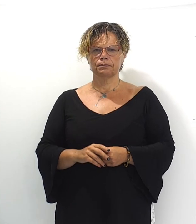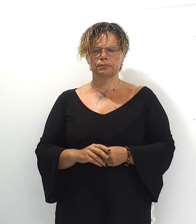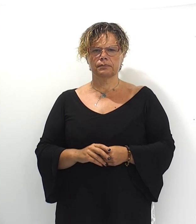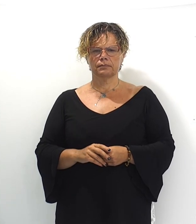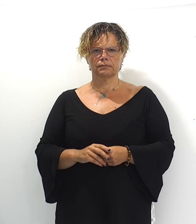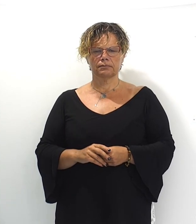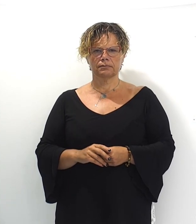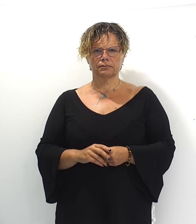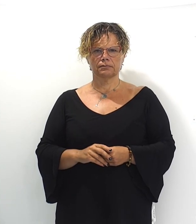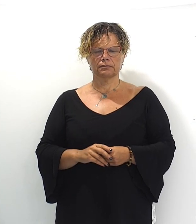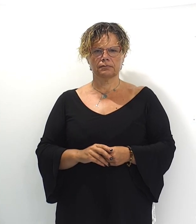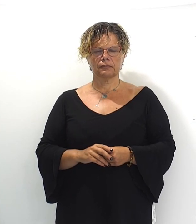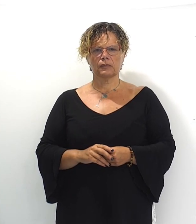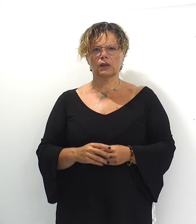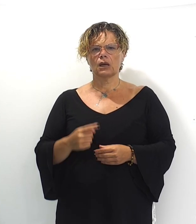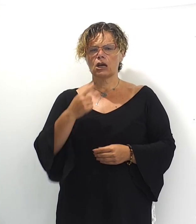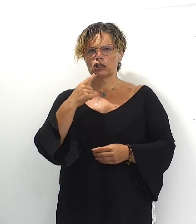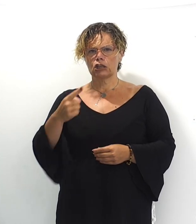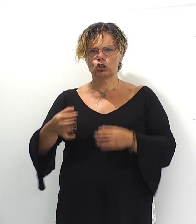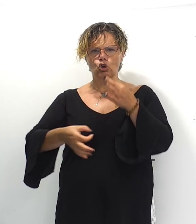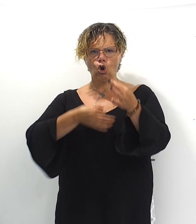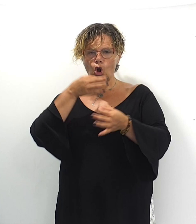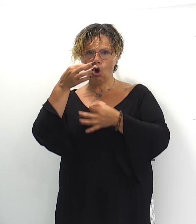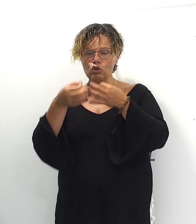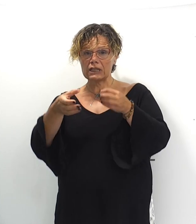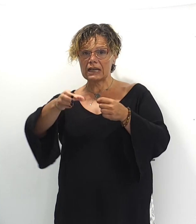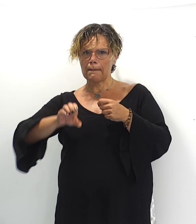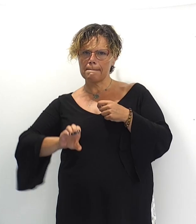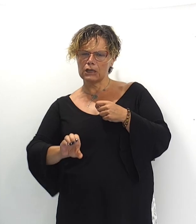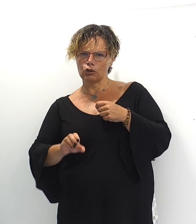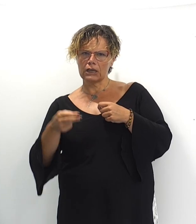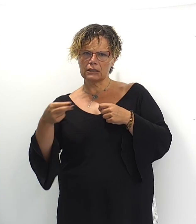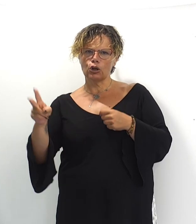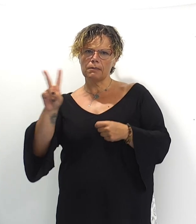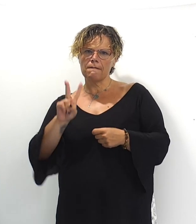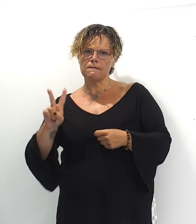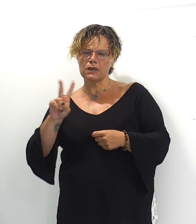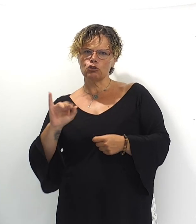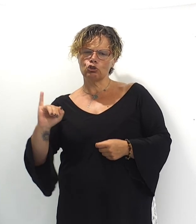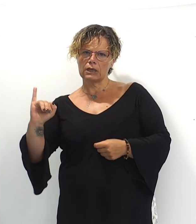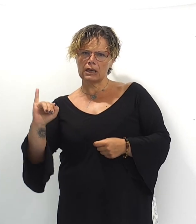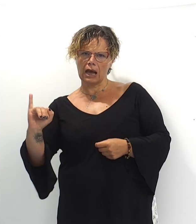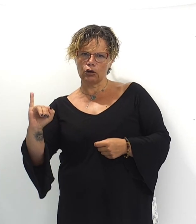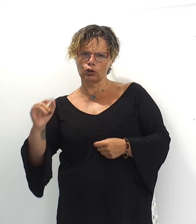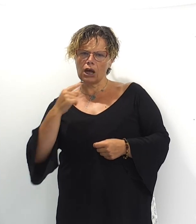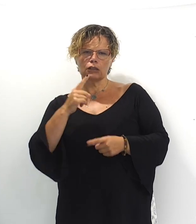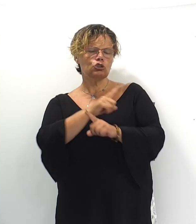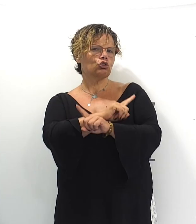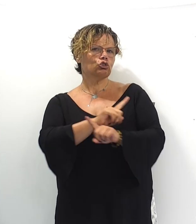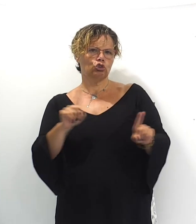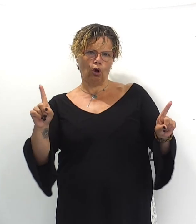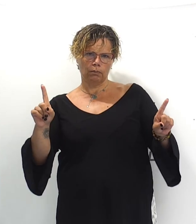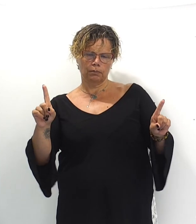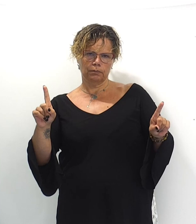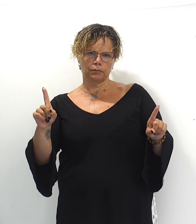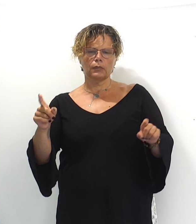Così si esprime il consigliere di minoranza Vito Iacono, che evidenzia